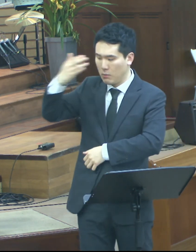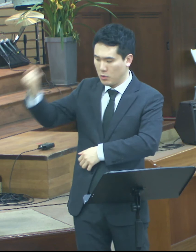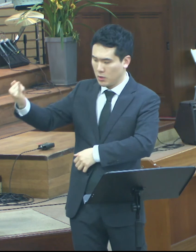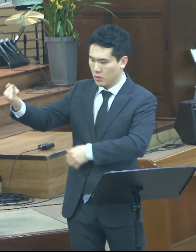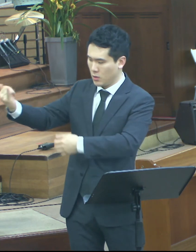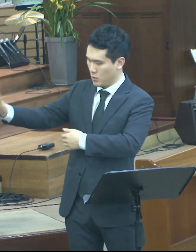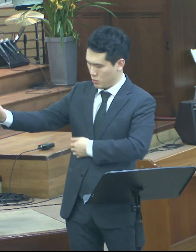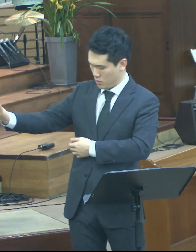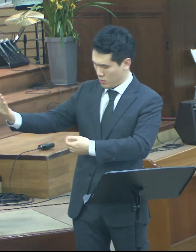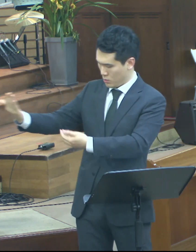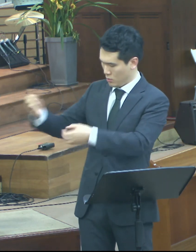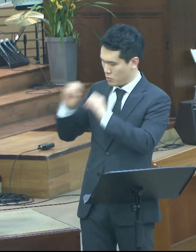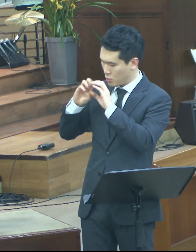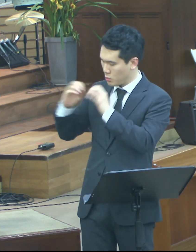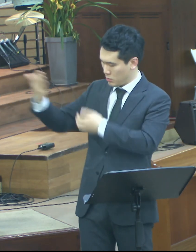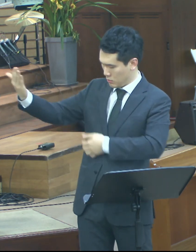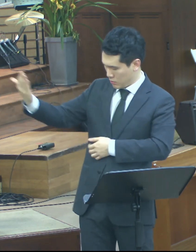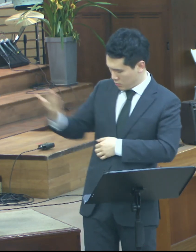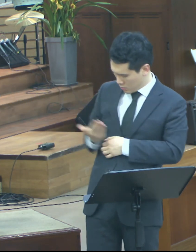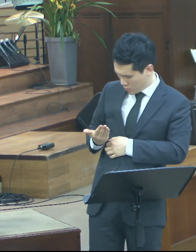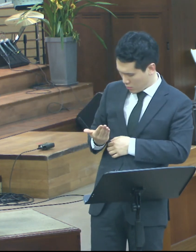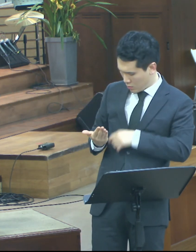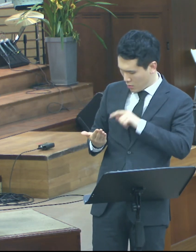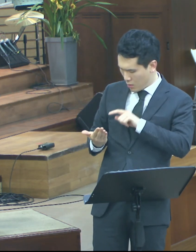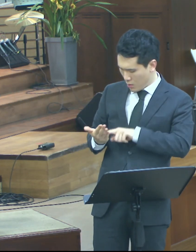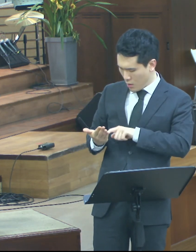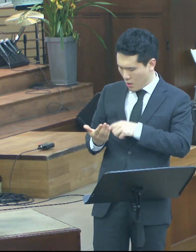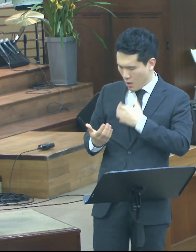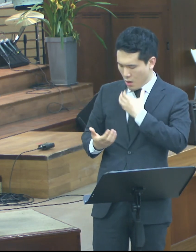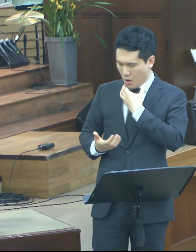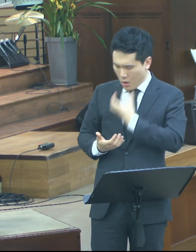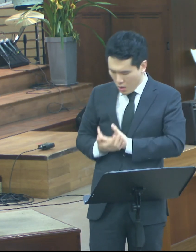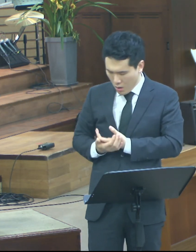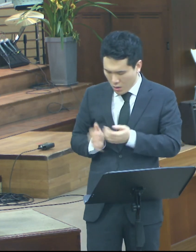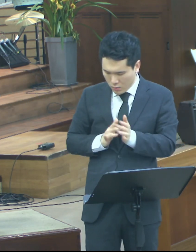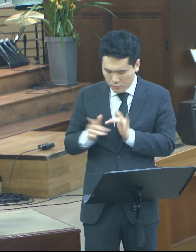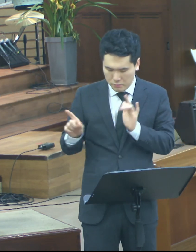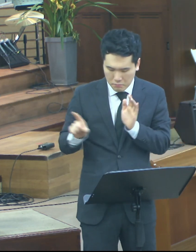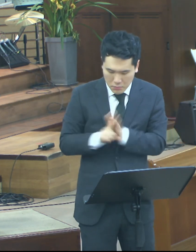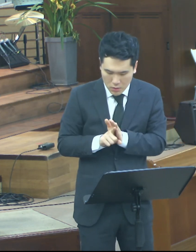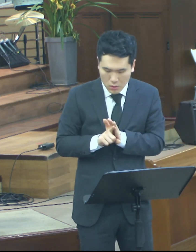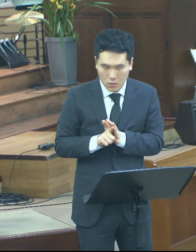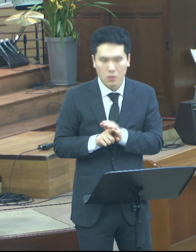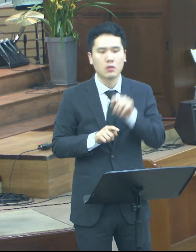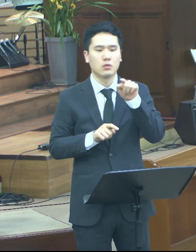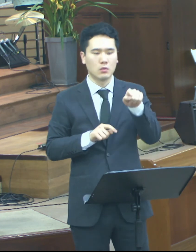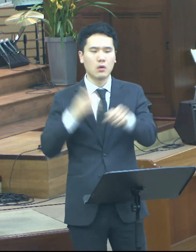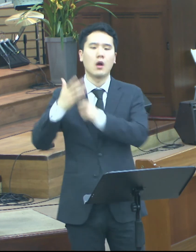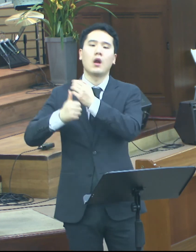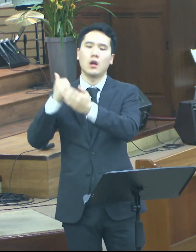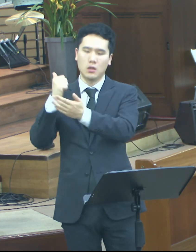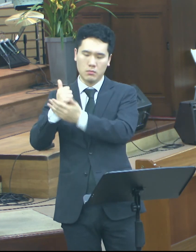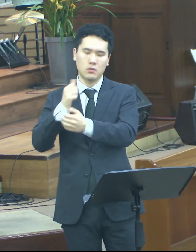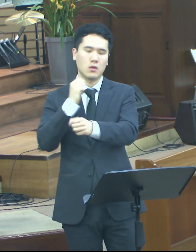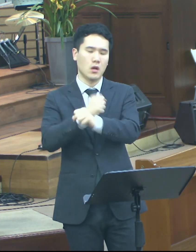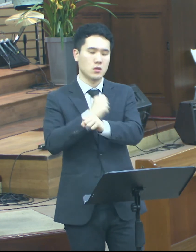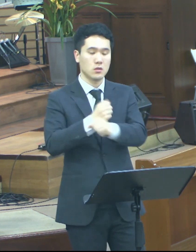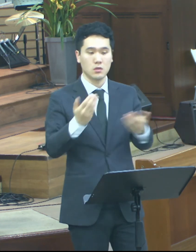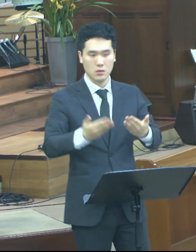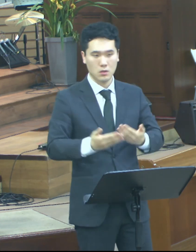거라사 광인을 부르셔서 그 가족에게 보내시고 대각 권리 온 지경에 다니면서